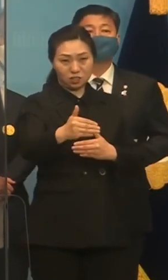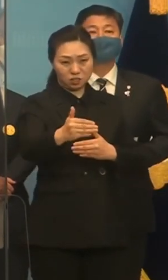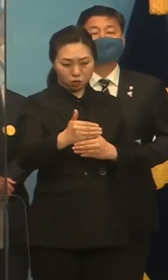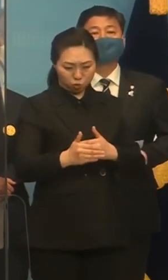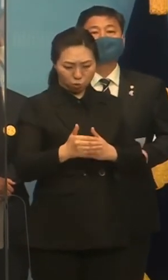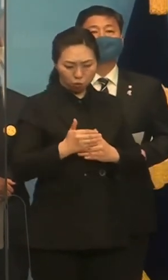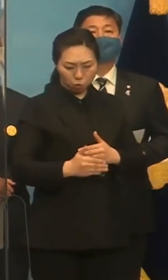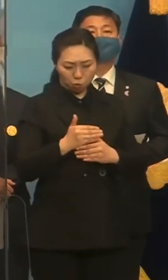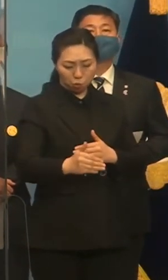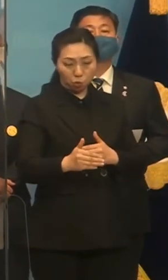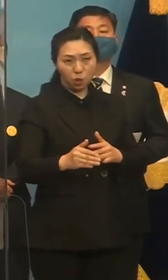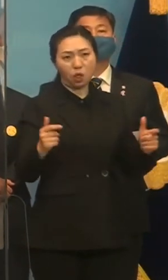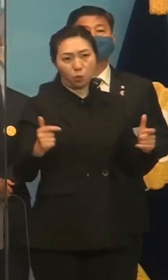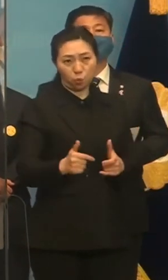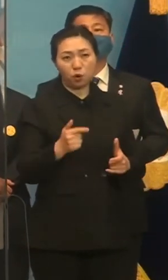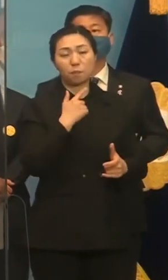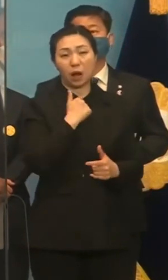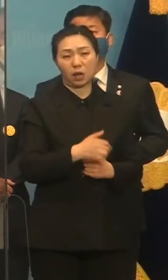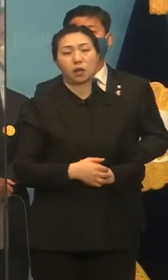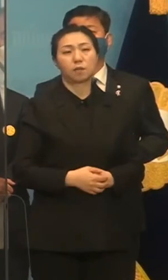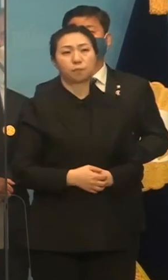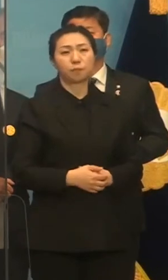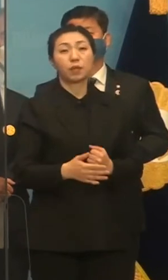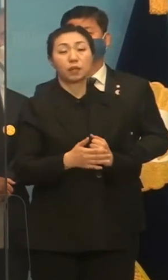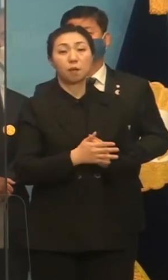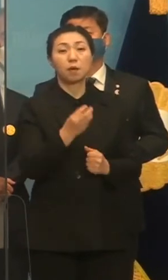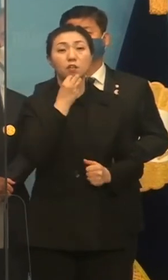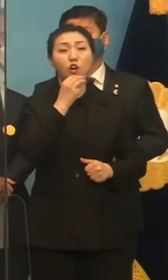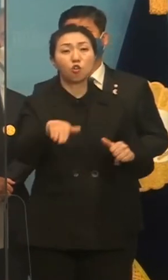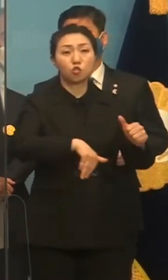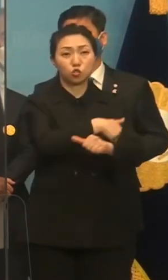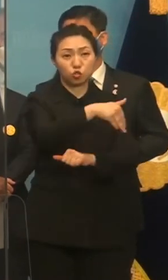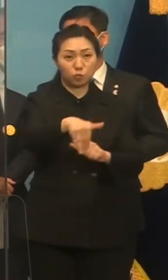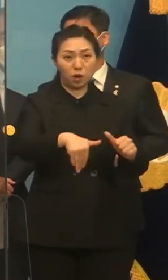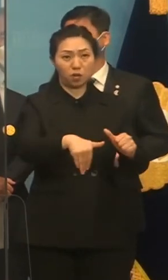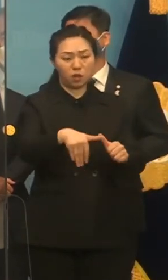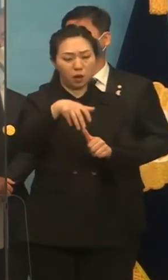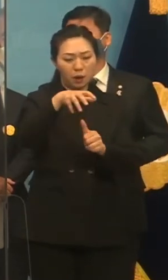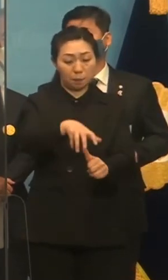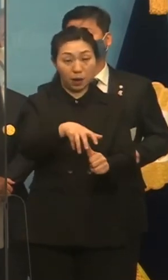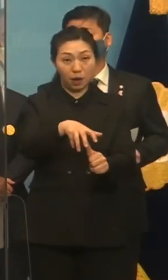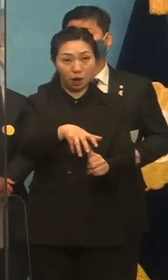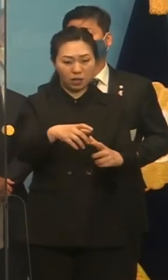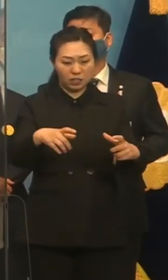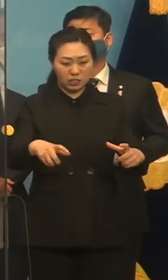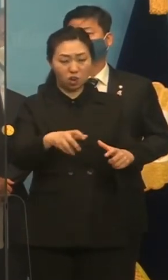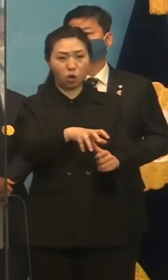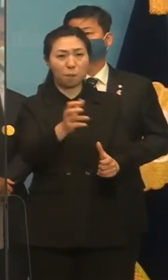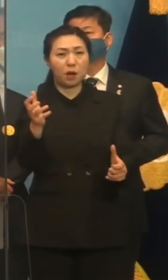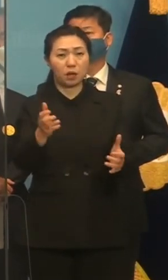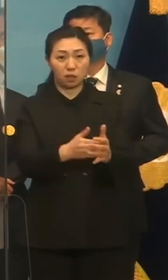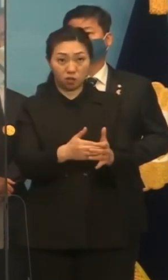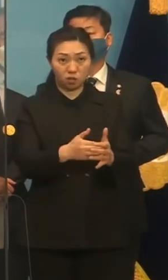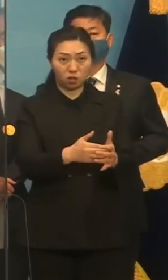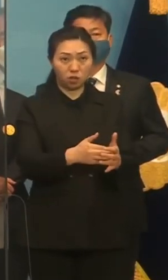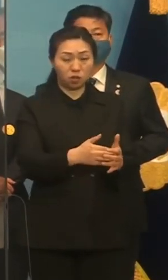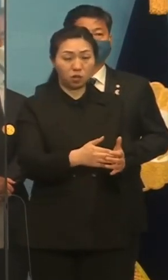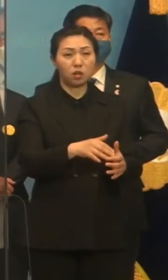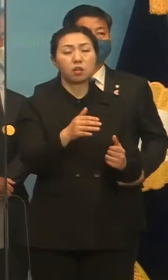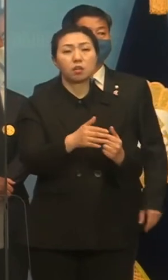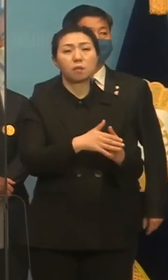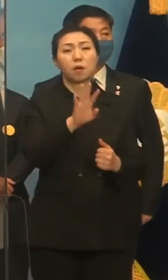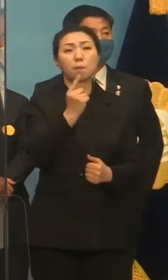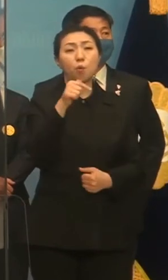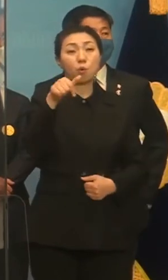서울을 내에 링크가 많이 예제가 있습니다 굉장히 사항은 그 6차 한 러 지 걸쳐서